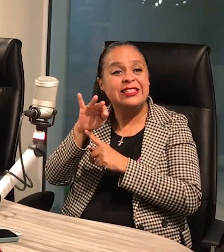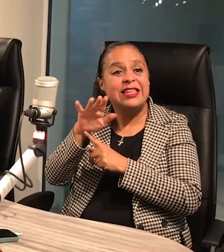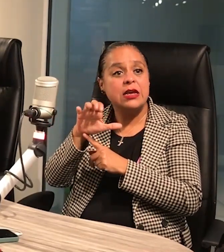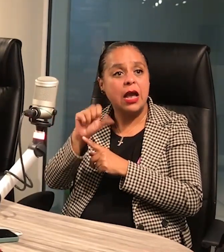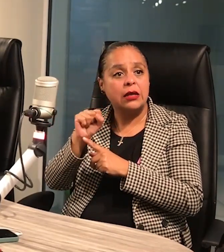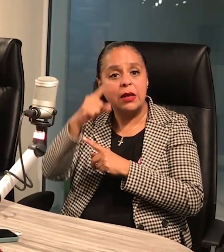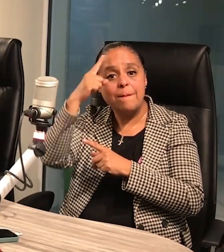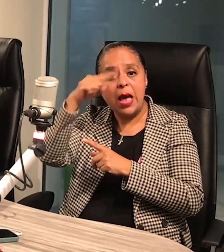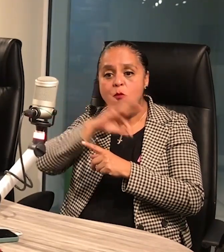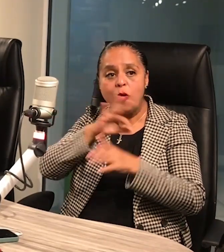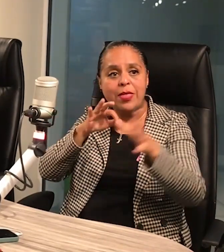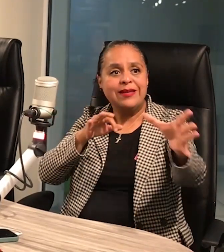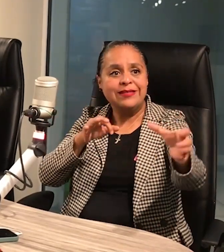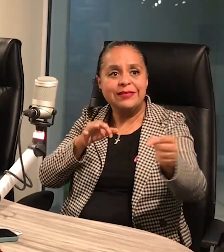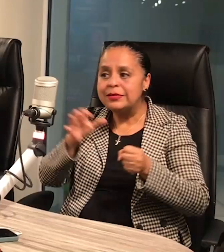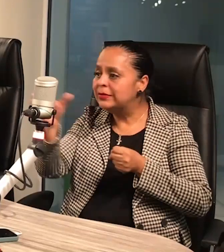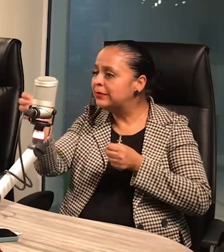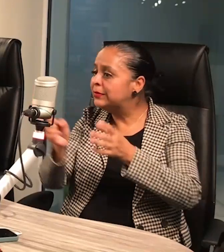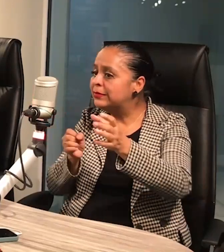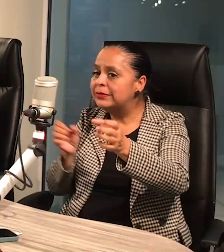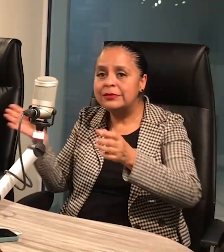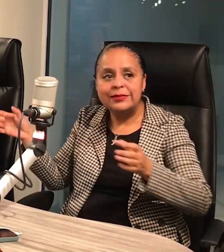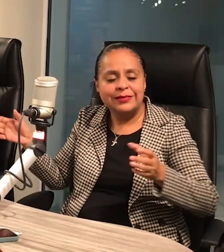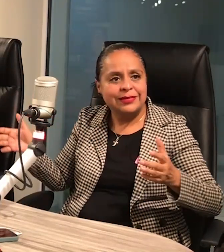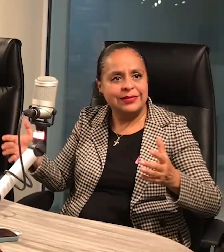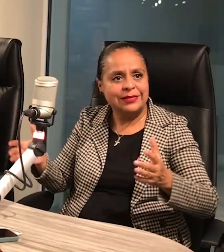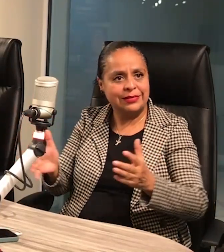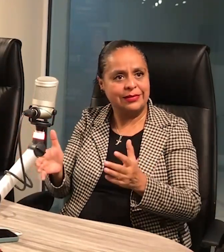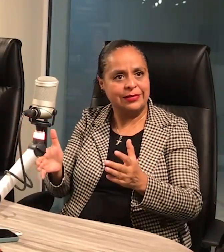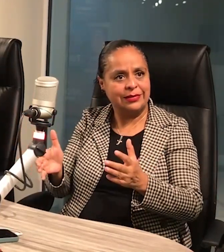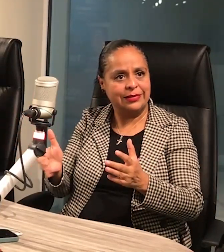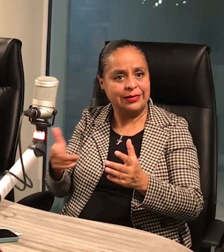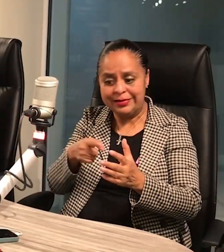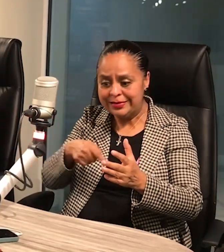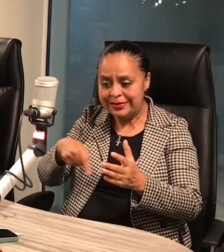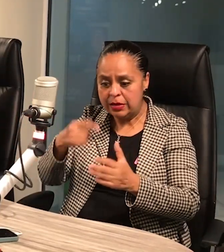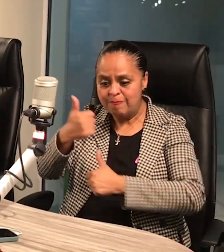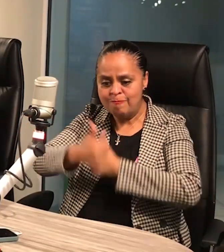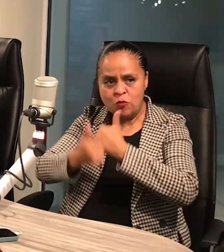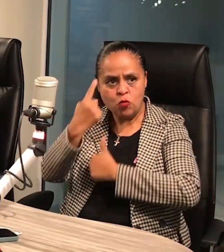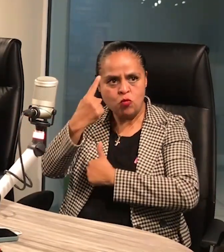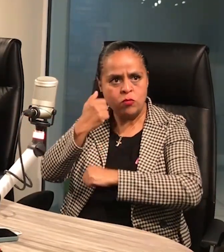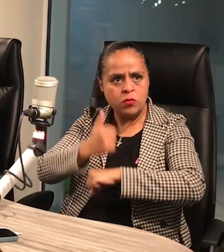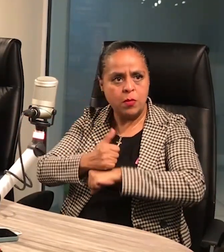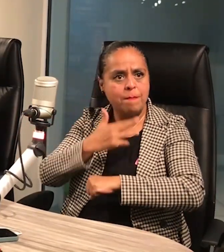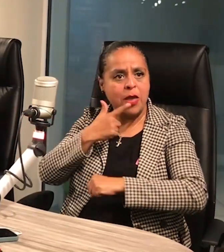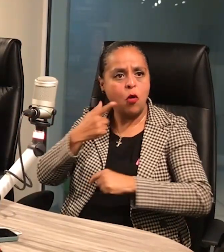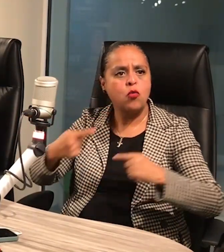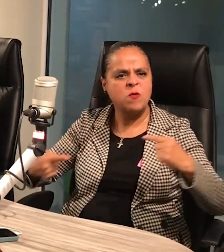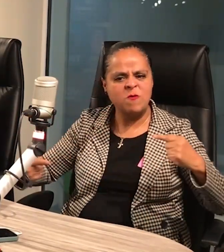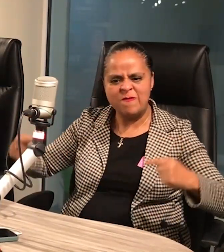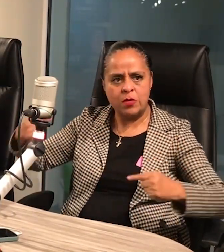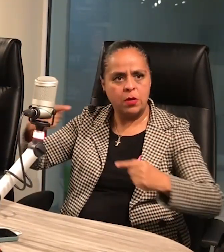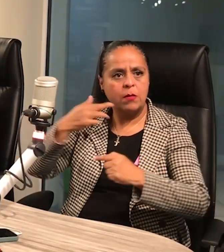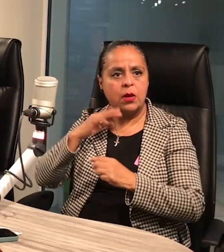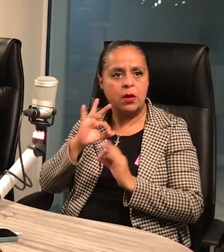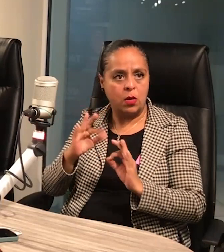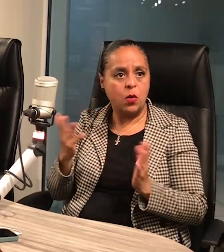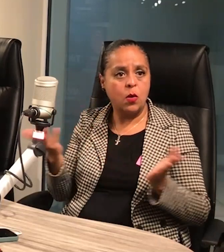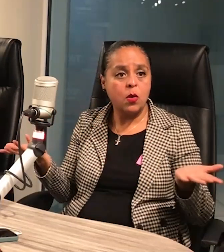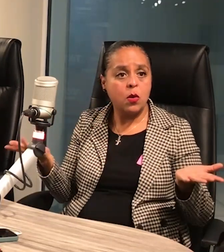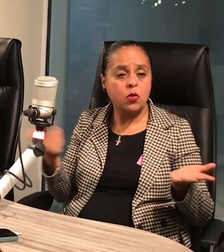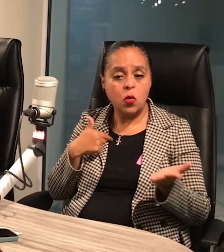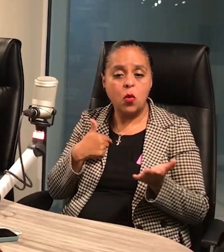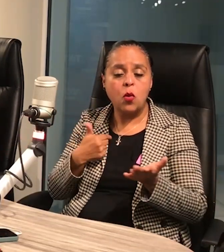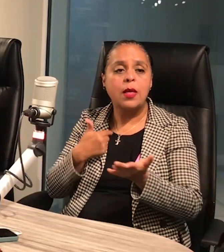para reclutar en cualquier ámbito de la sociedad, ¿no? A cualquier persona que va a competir por un puesto. Entonces yo creo, y mi